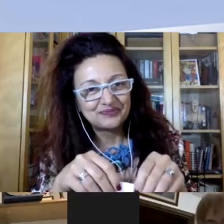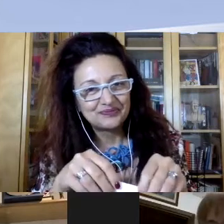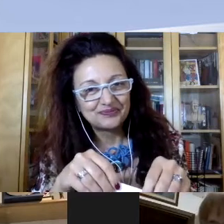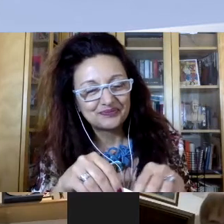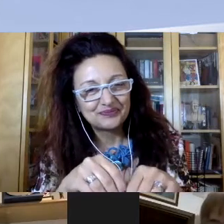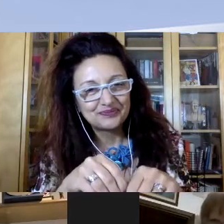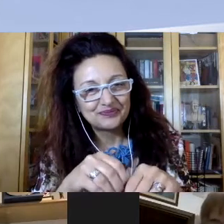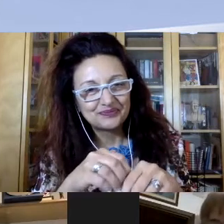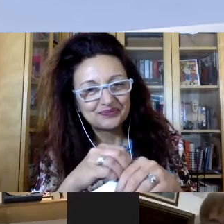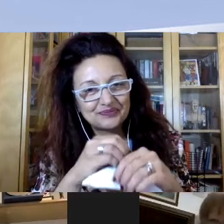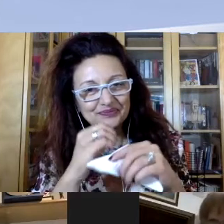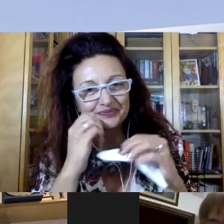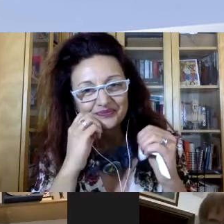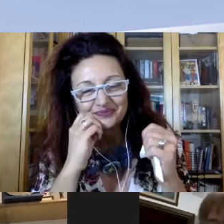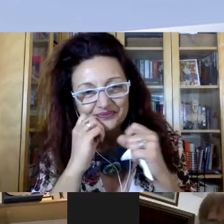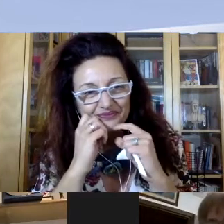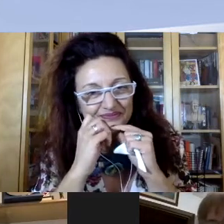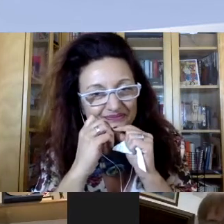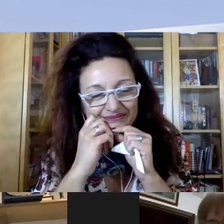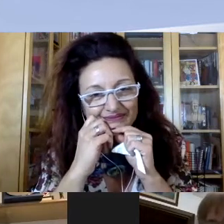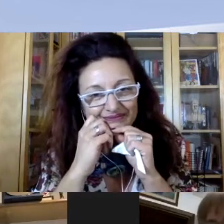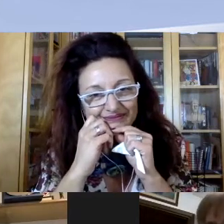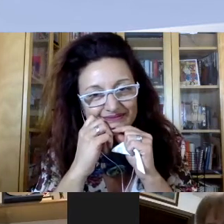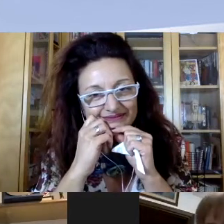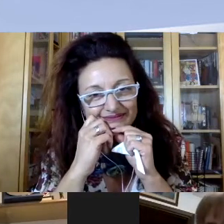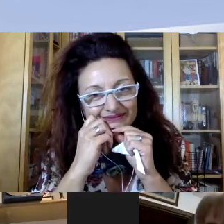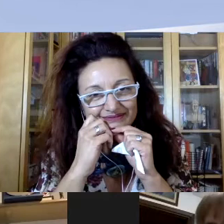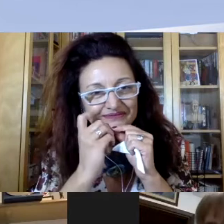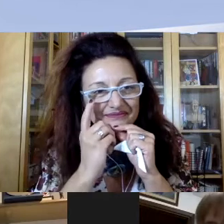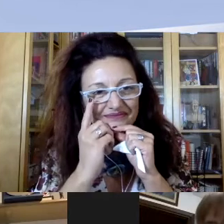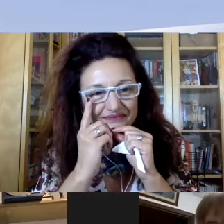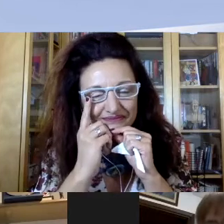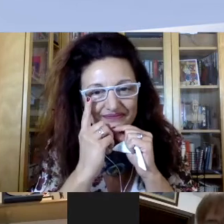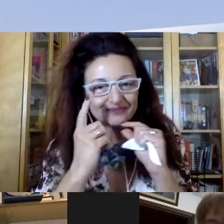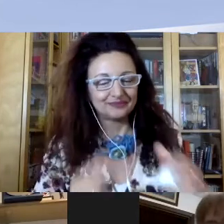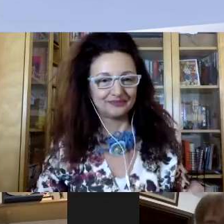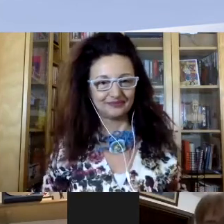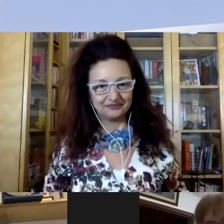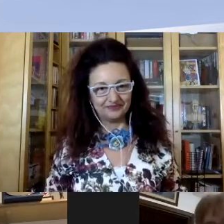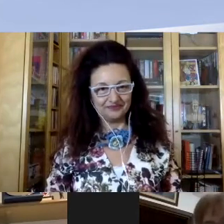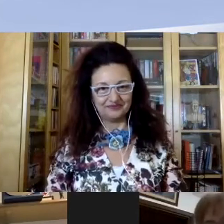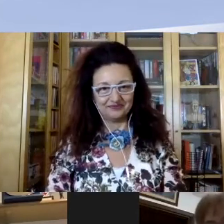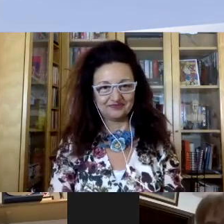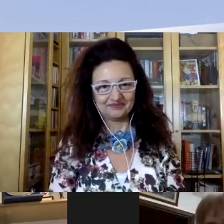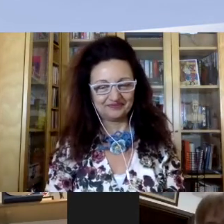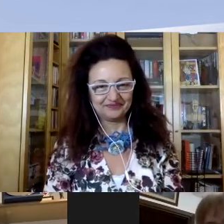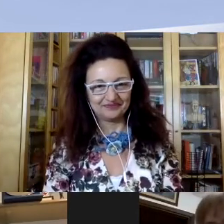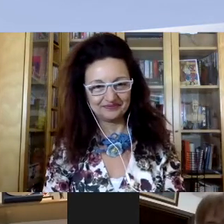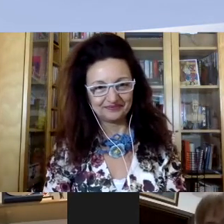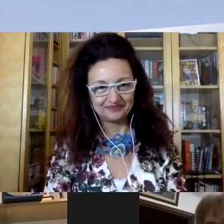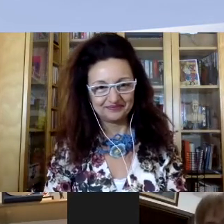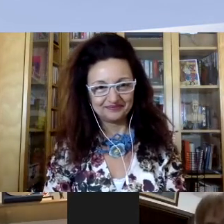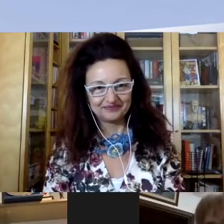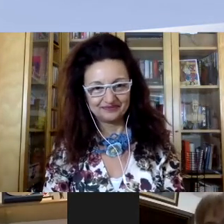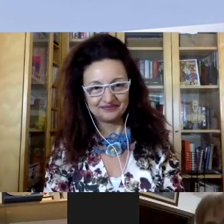cultura che è affascinante, particolare, curiosa, difficile, perché si entra in un mondo dedicato solo